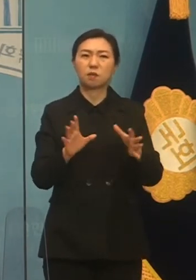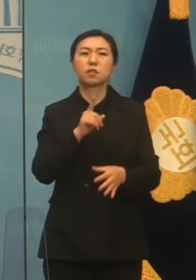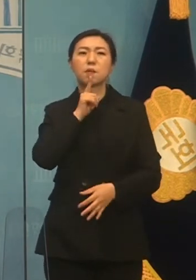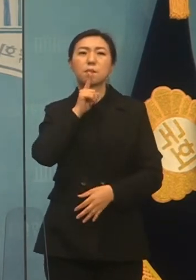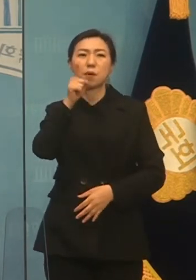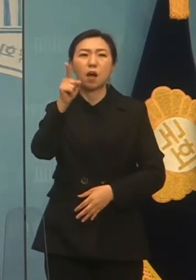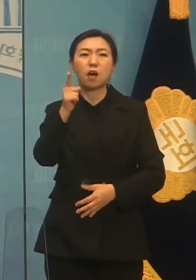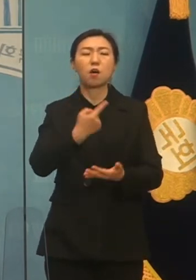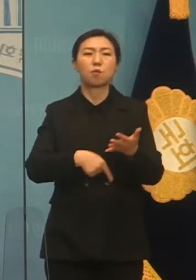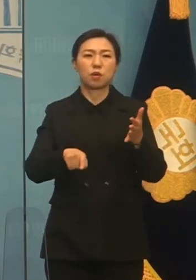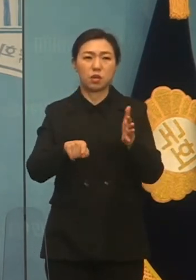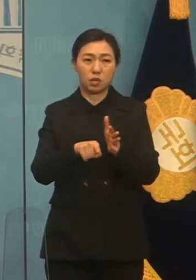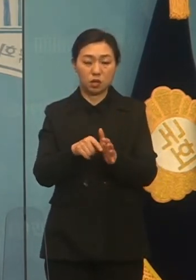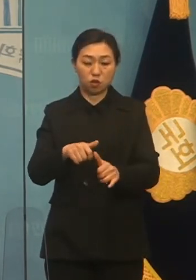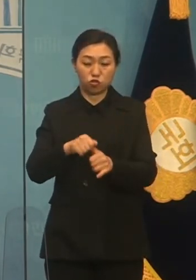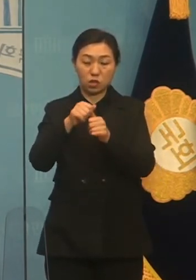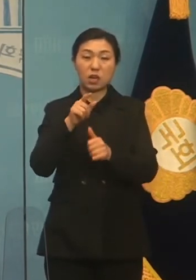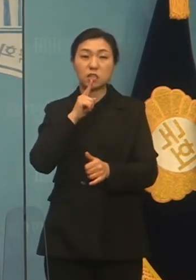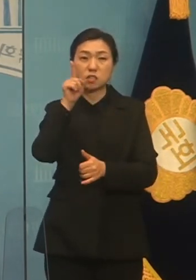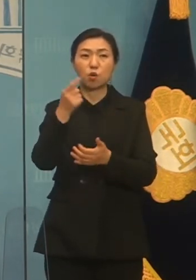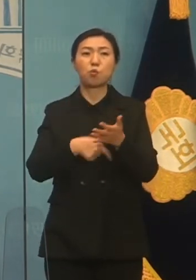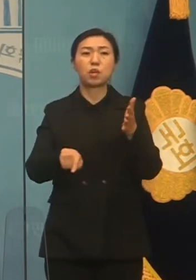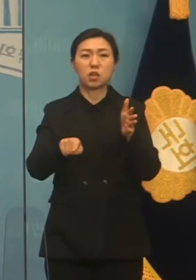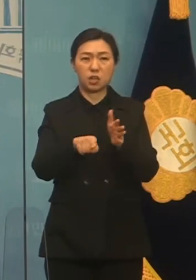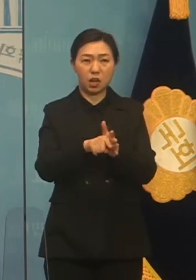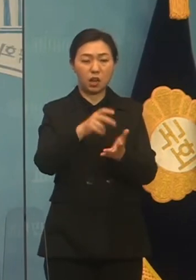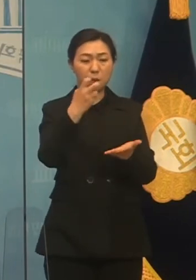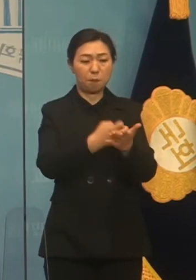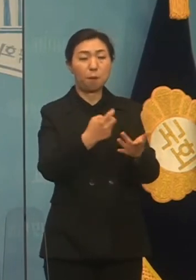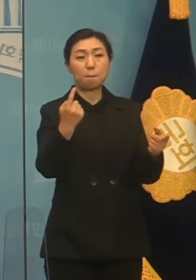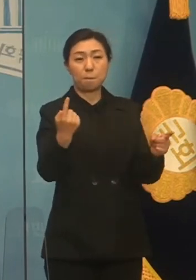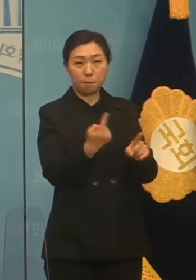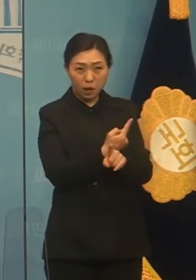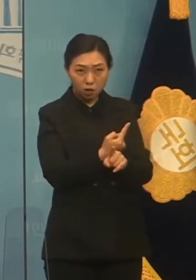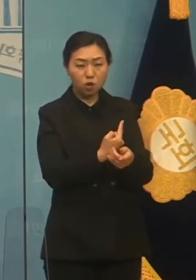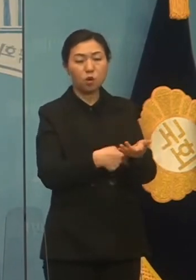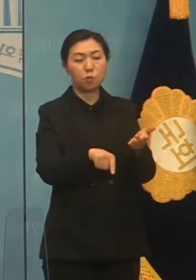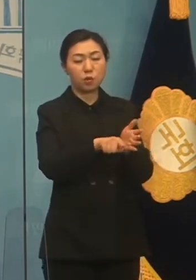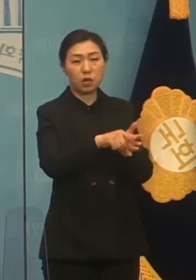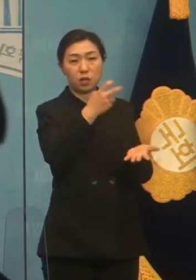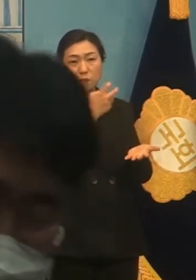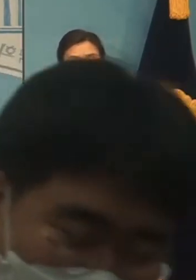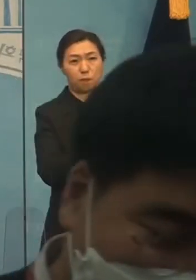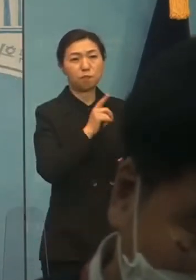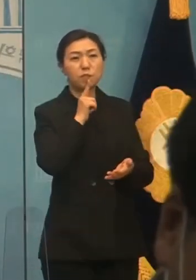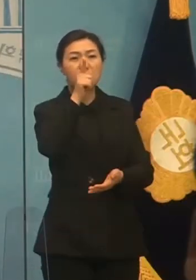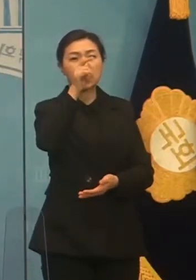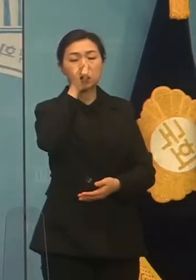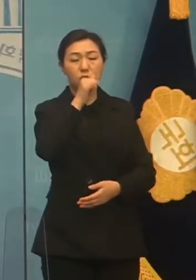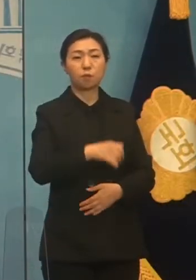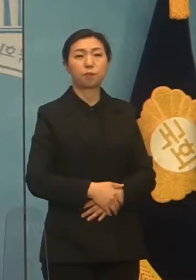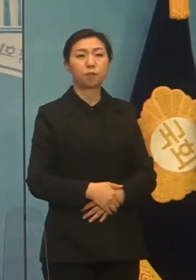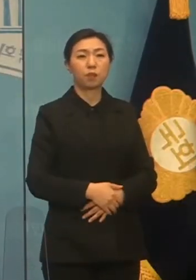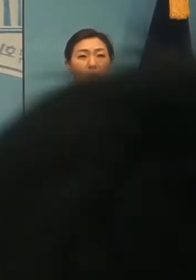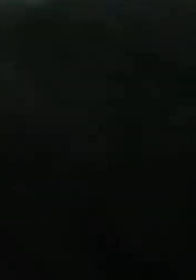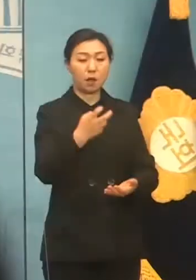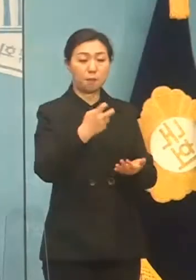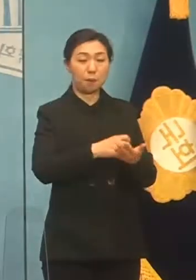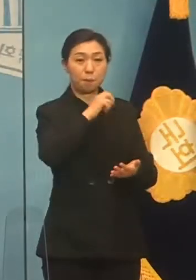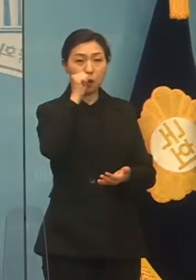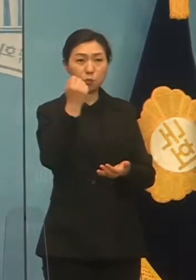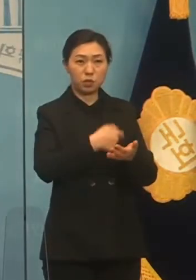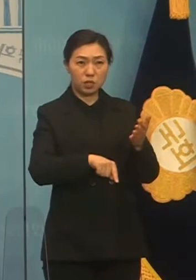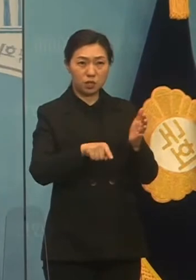개정법률안을 대표 발의하게 되었습니다. 해당 개정안의 조속한 통과와 원활한 시행을